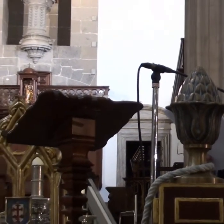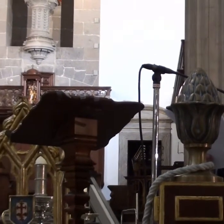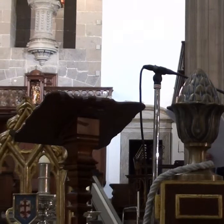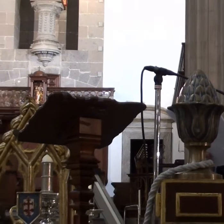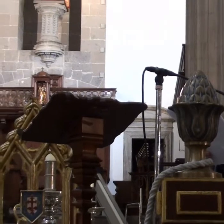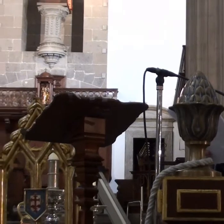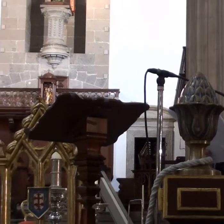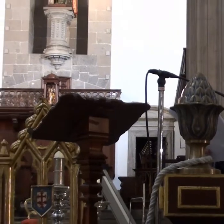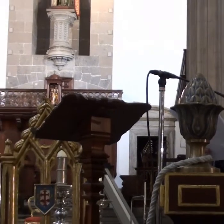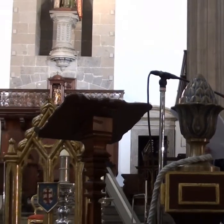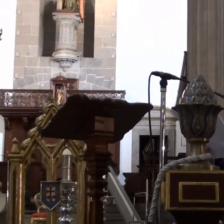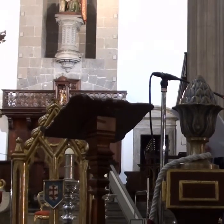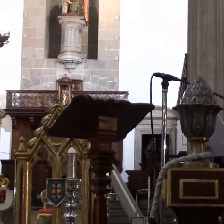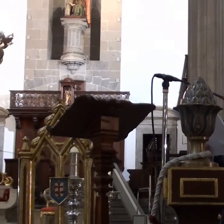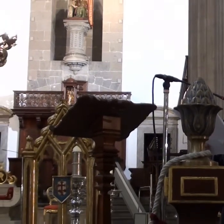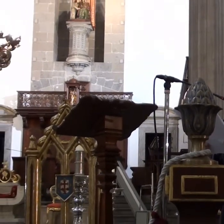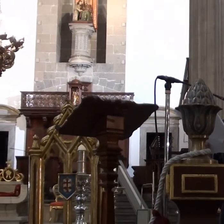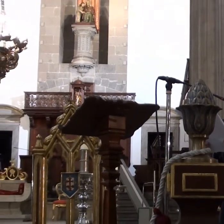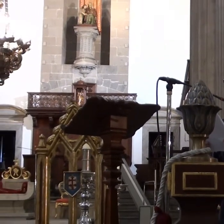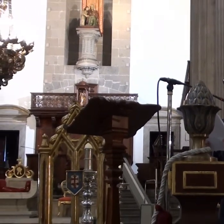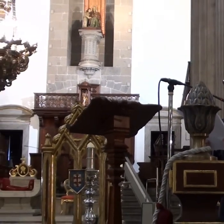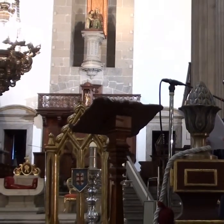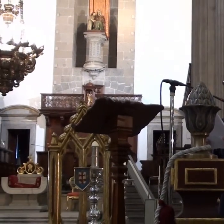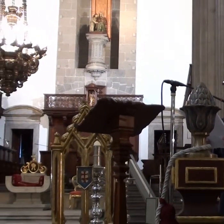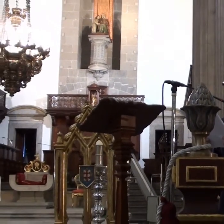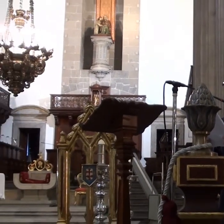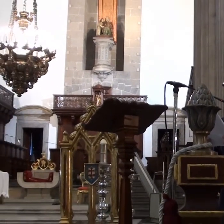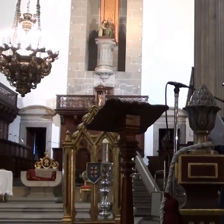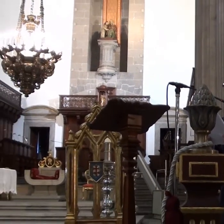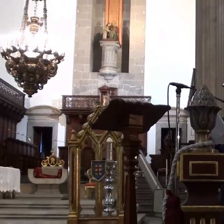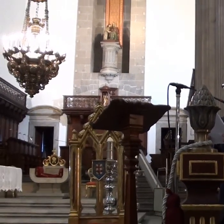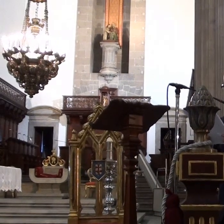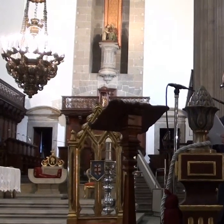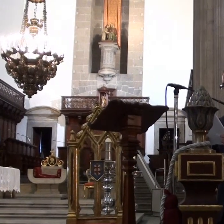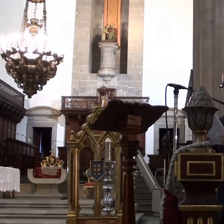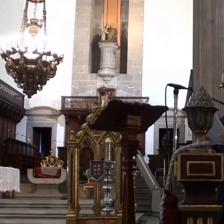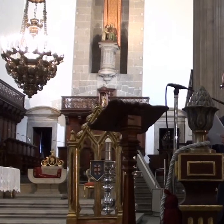edad avanzada había concedido de su marido Zacarías